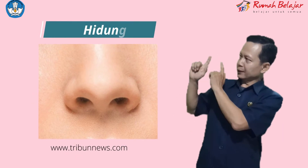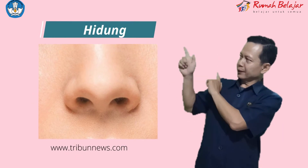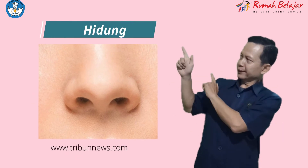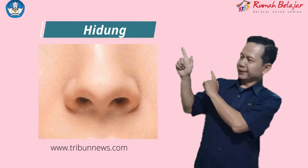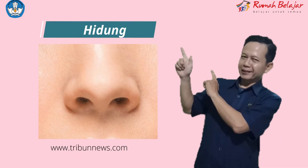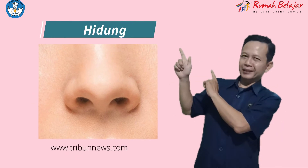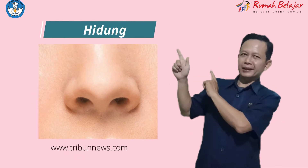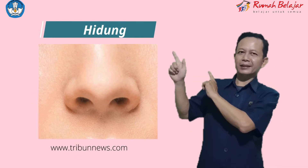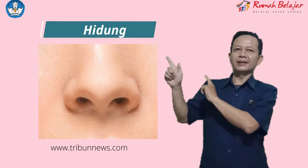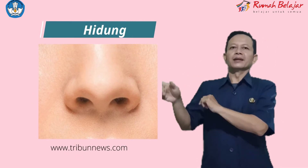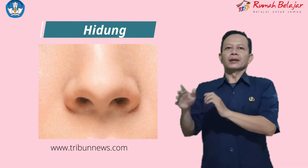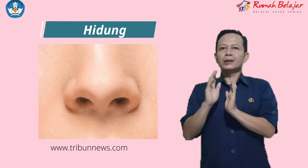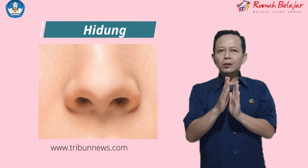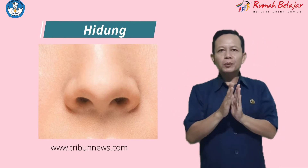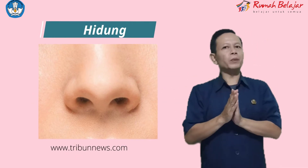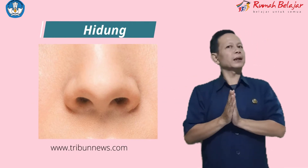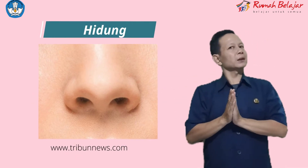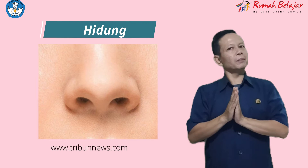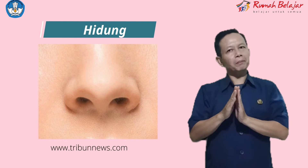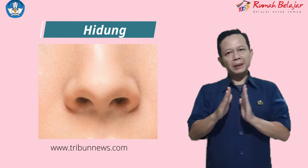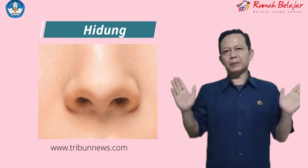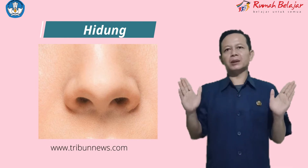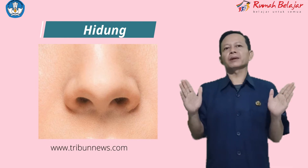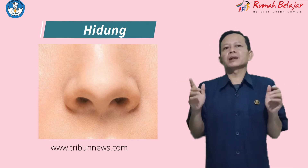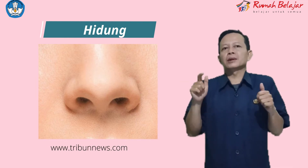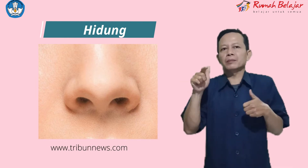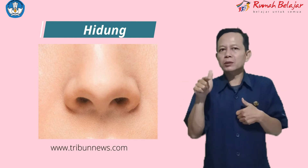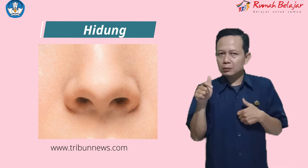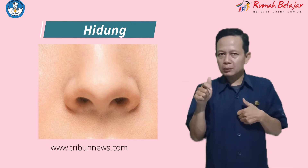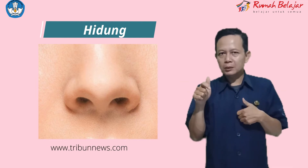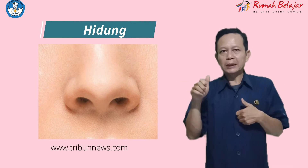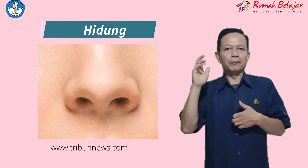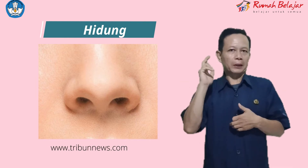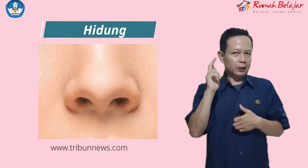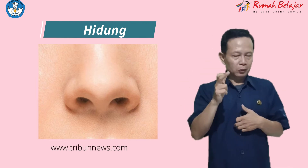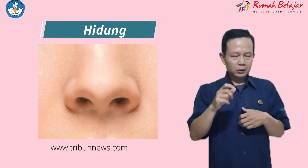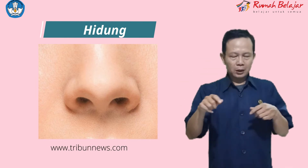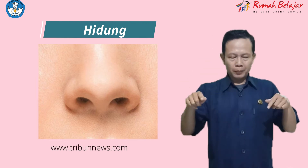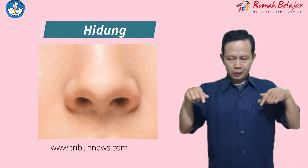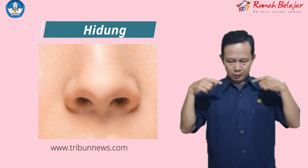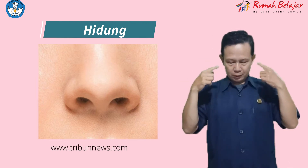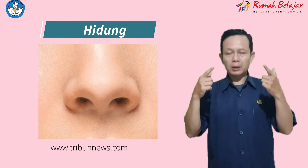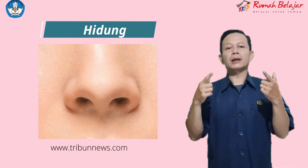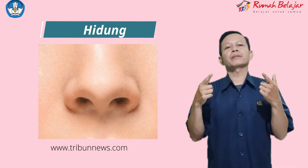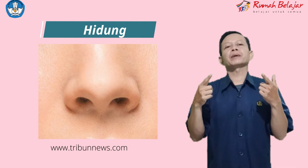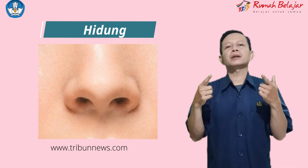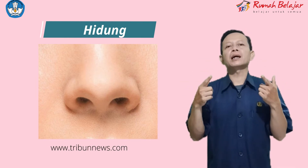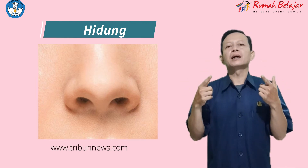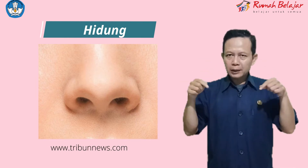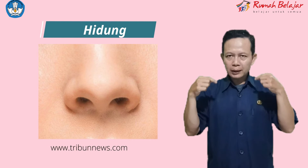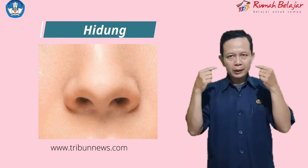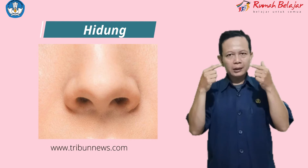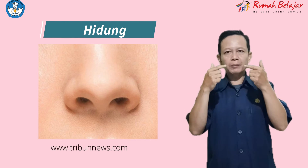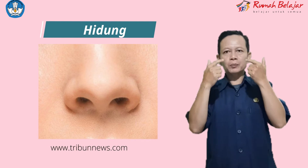Lihat ini, ya. Hidung merupakan tempat pertama kali udara masuk. Pada hidung terdapat tulang lempeng